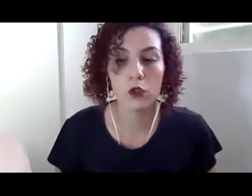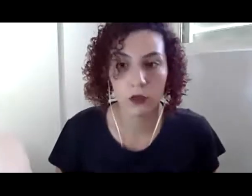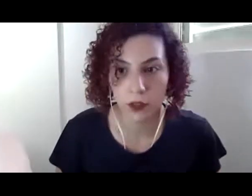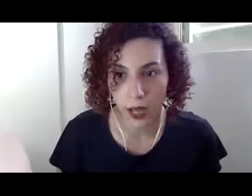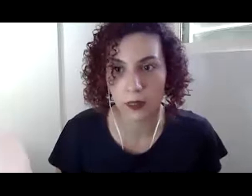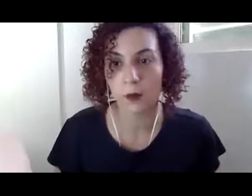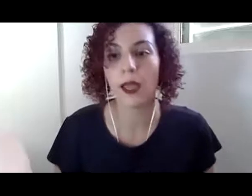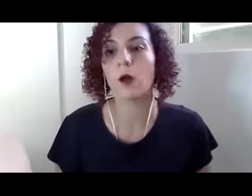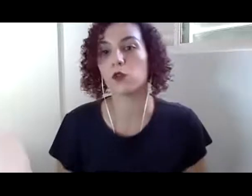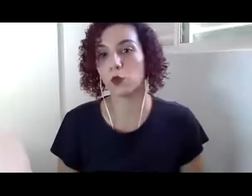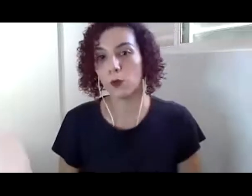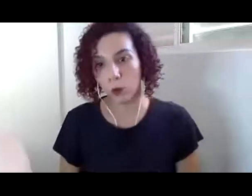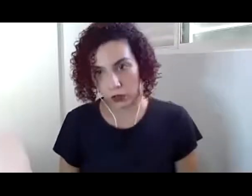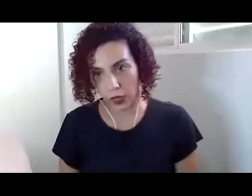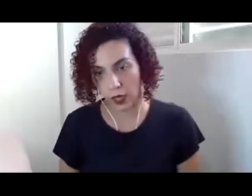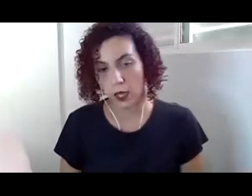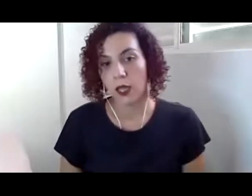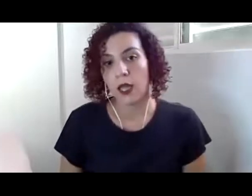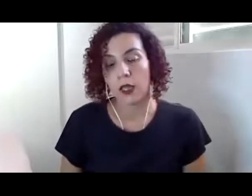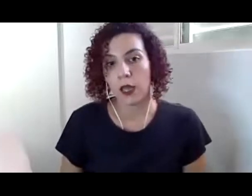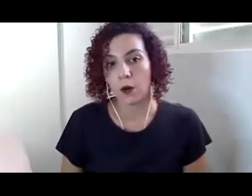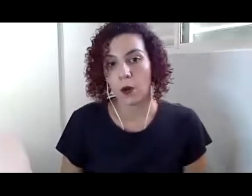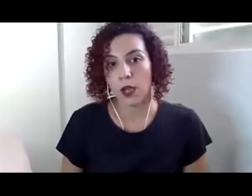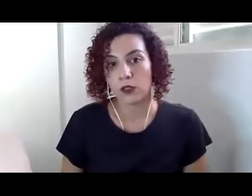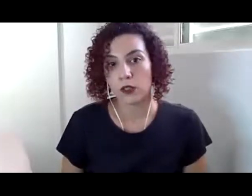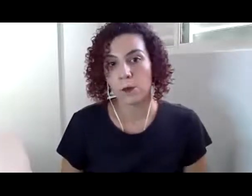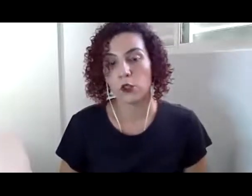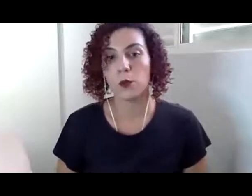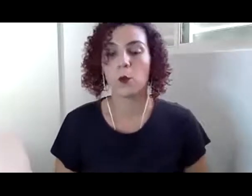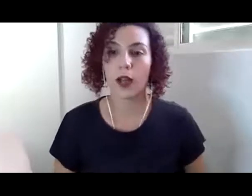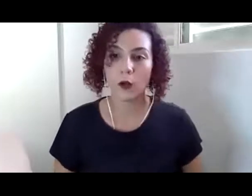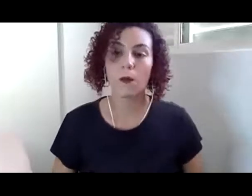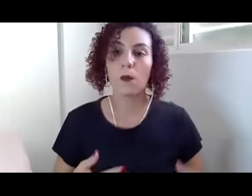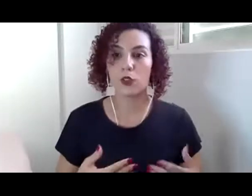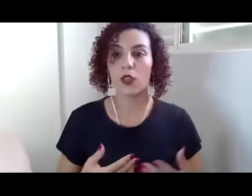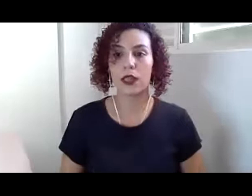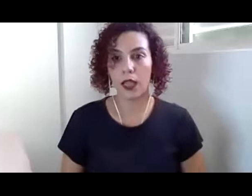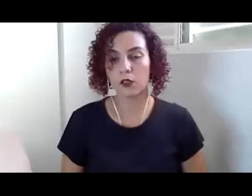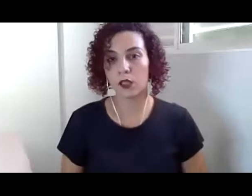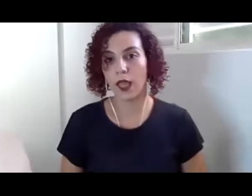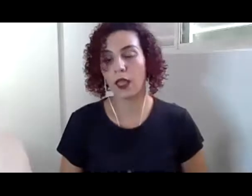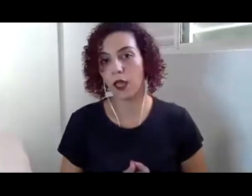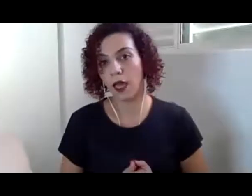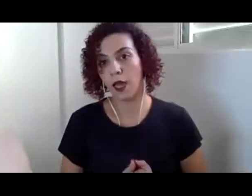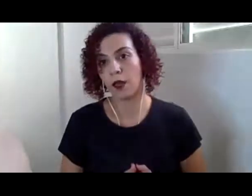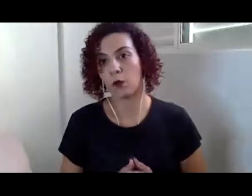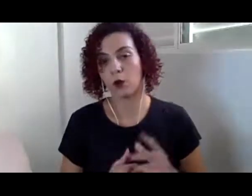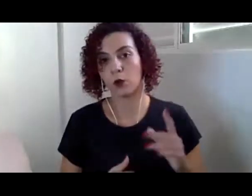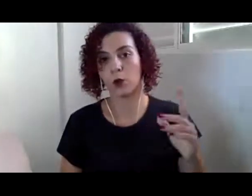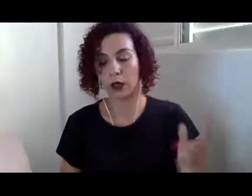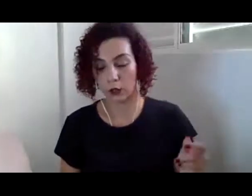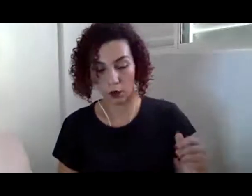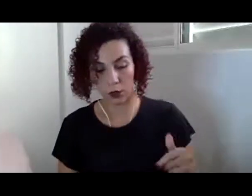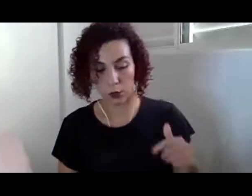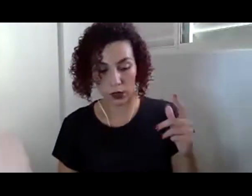Testemunhos de Jeová também costumam ter, então eu acho que você pode procurar normalmente as igrejas, né? Eu